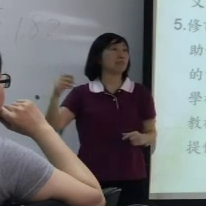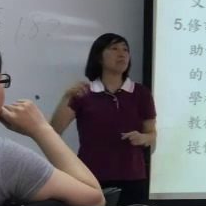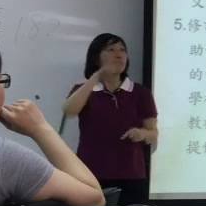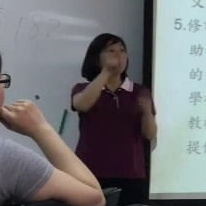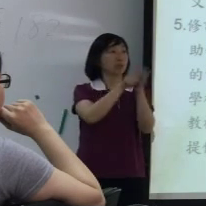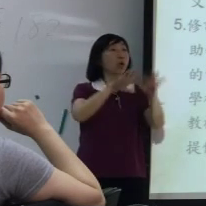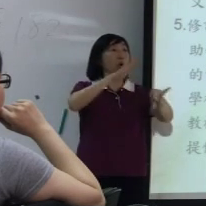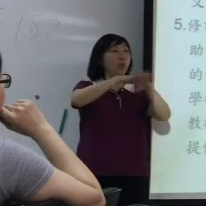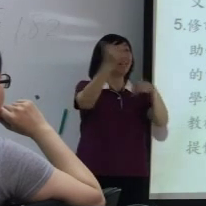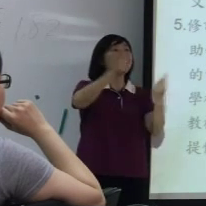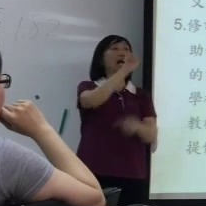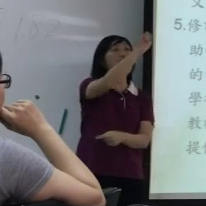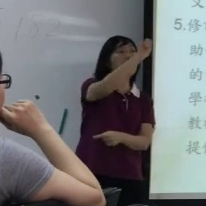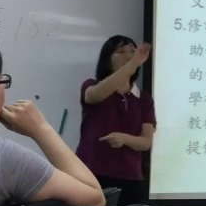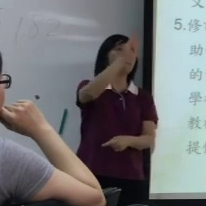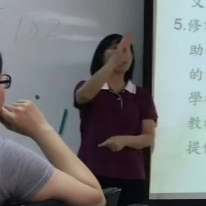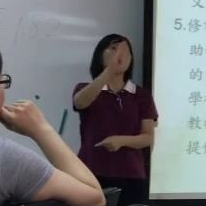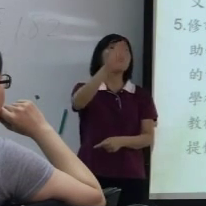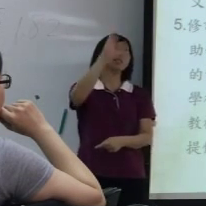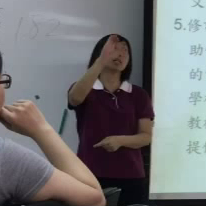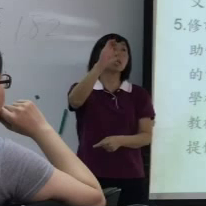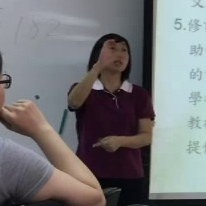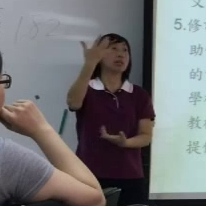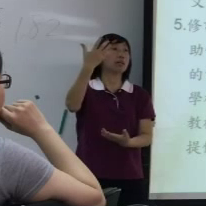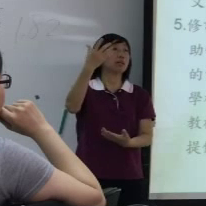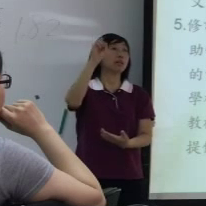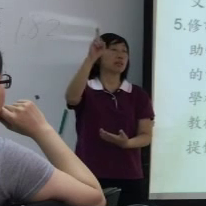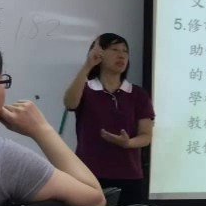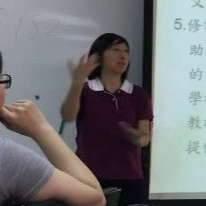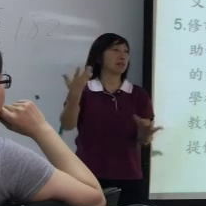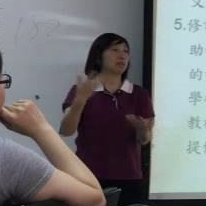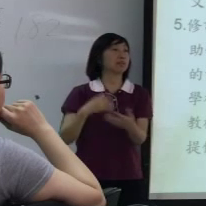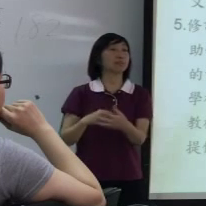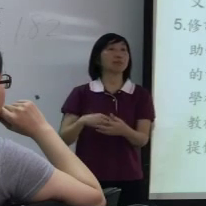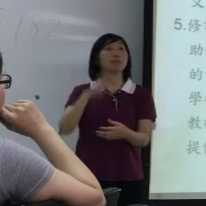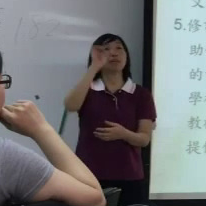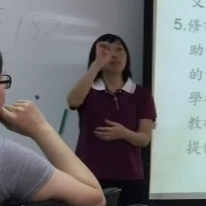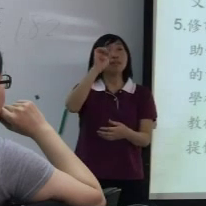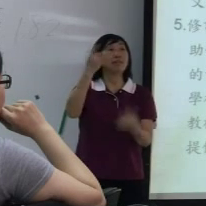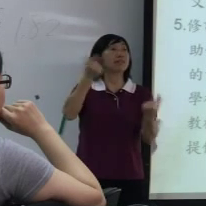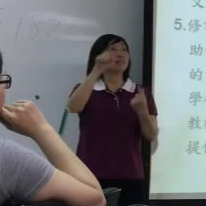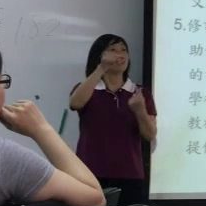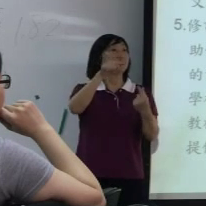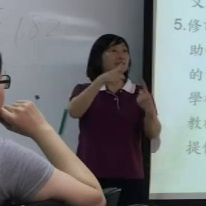母啊 ，A 呀、啊、B 呀、啊、C 呀、啊、D 呀、啊、E 呀、